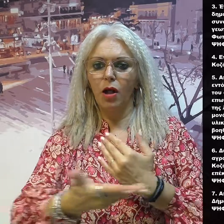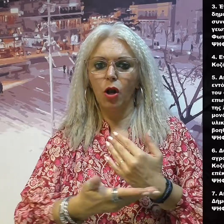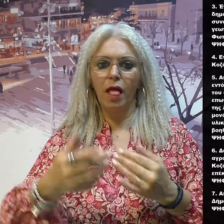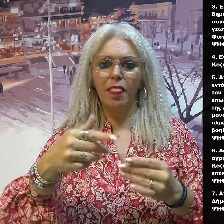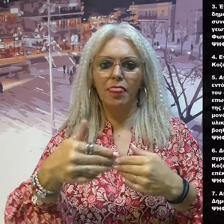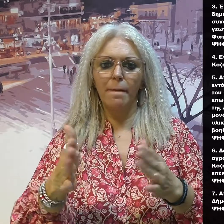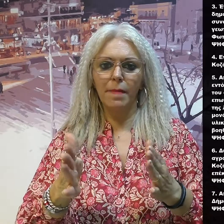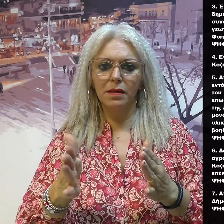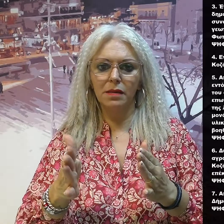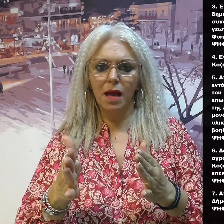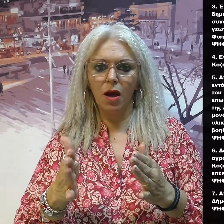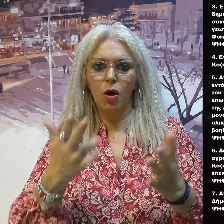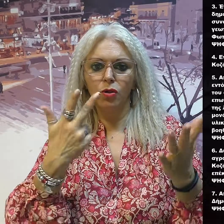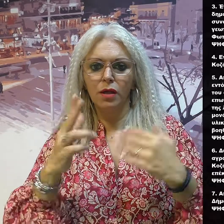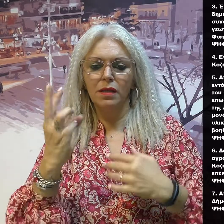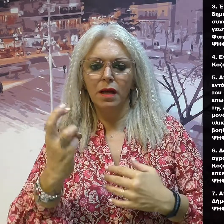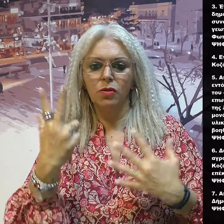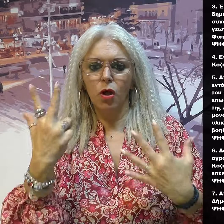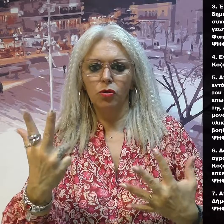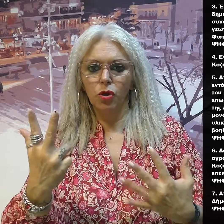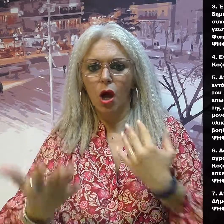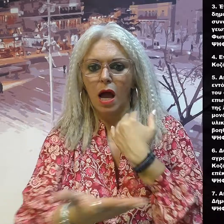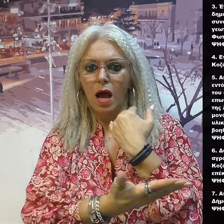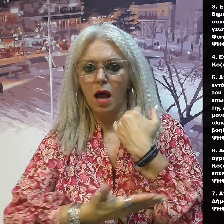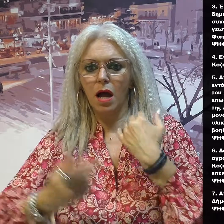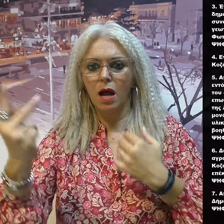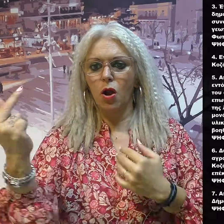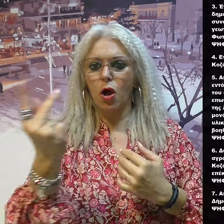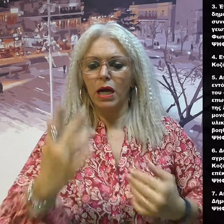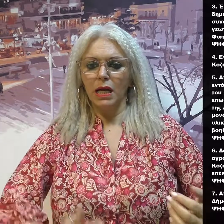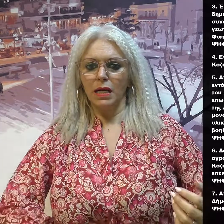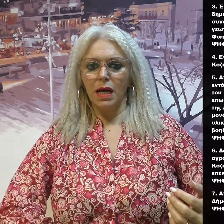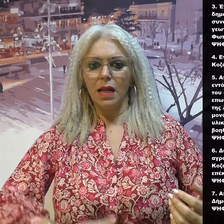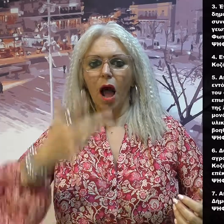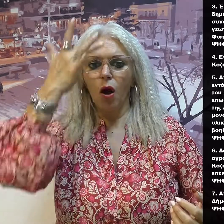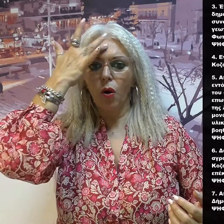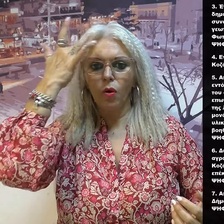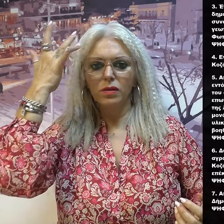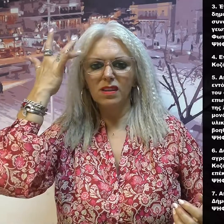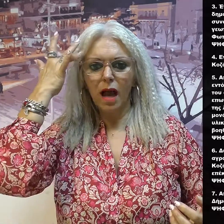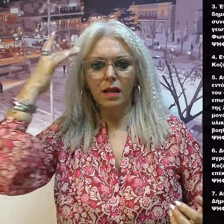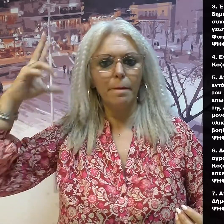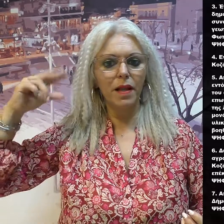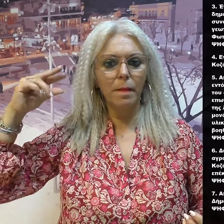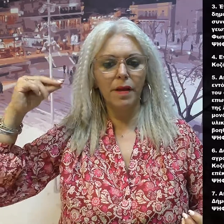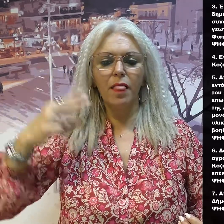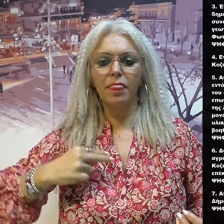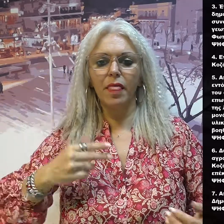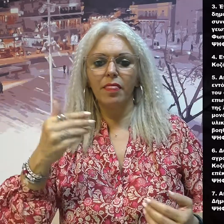Ψηφίστηκε ομόφωνα. 6. Δωρεάν παραχώρηση υπό όρους κυριότητας τμήματος αγροτεμαχίου ΑΤΑΦ 838 του